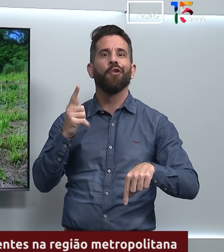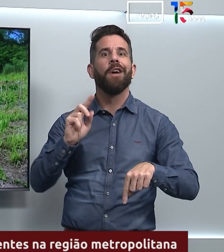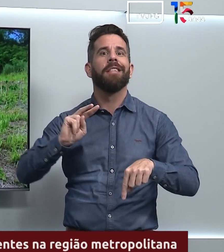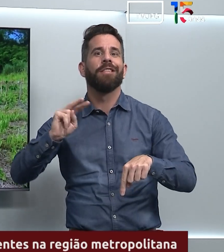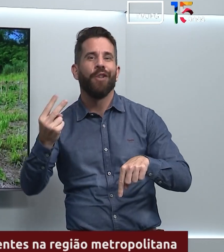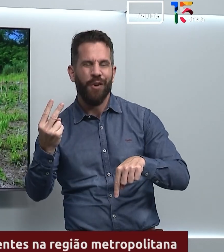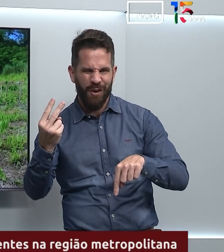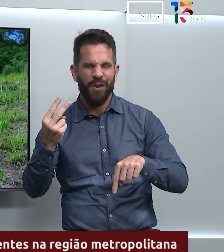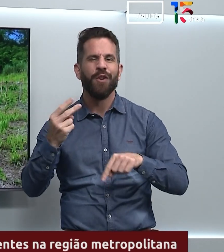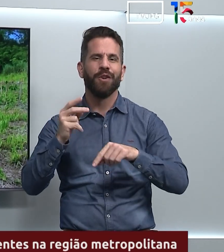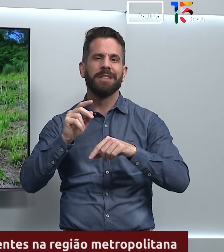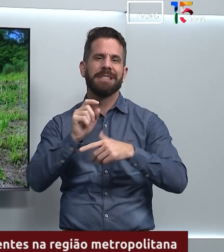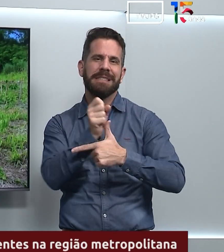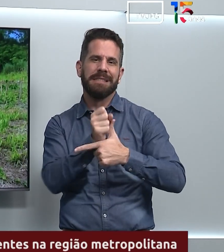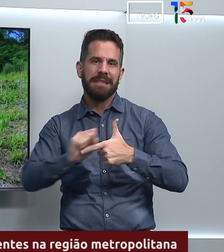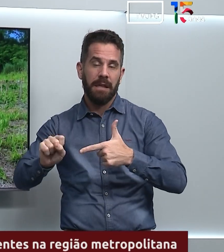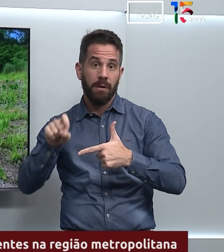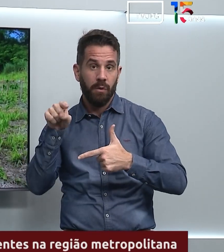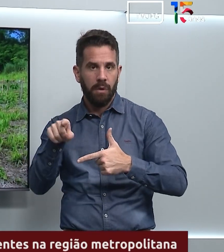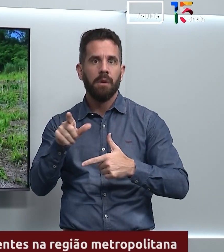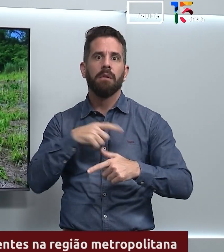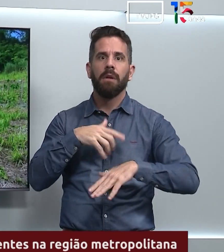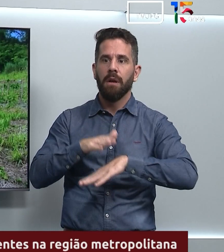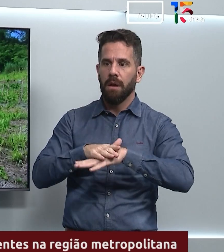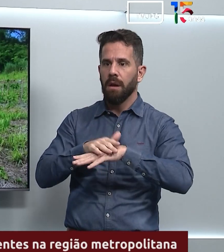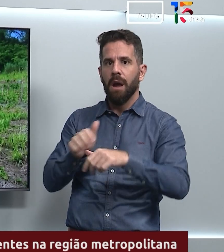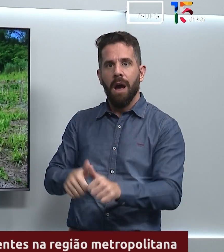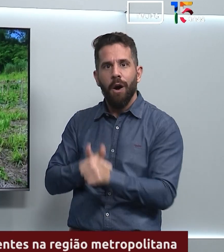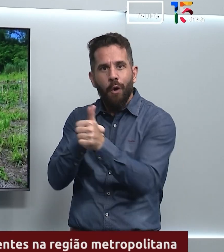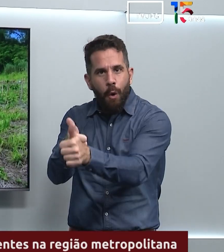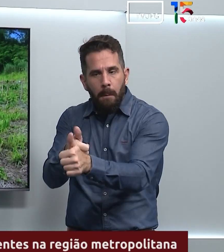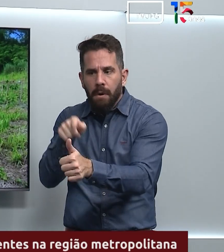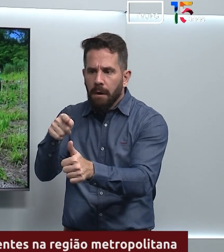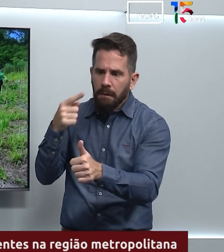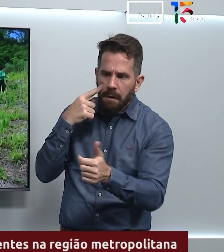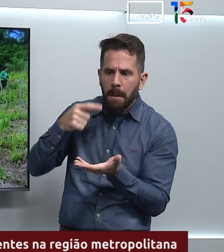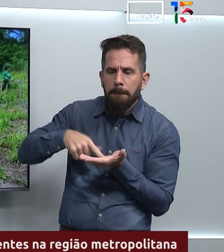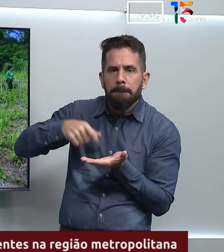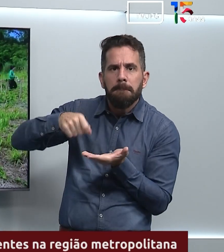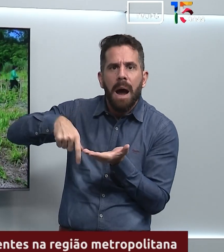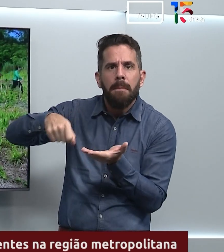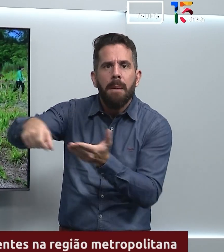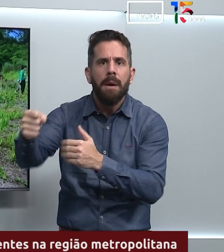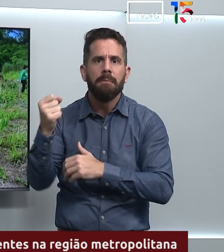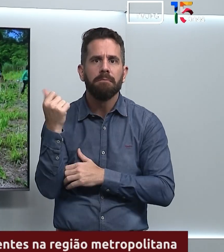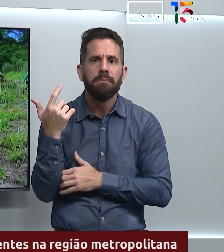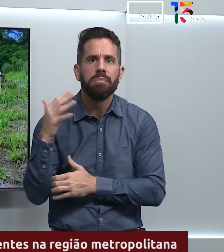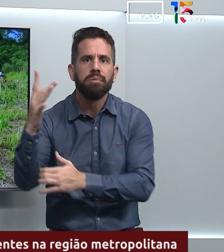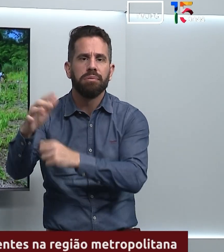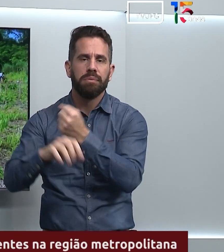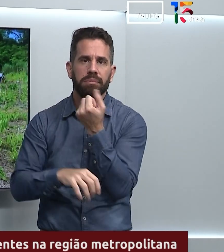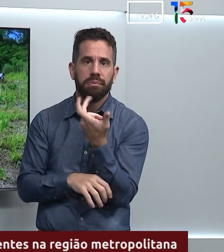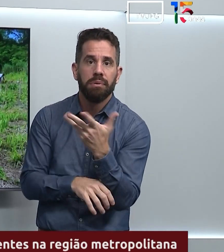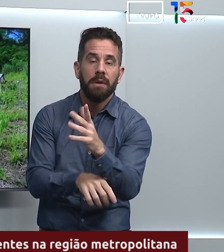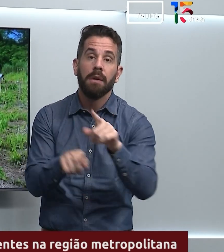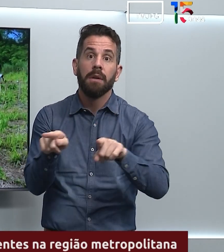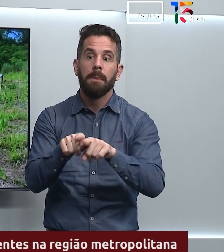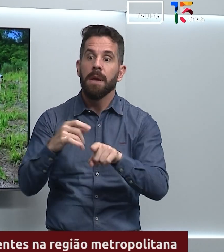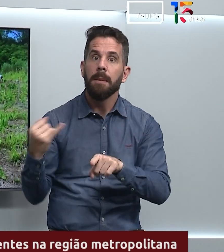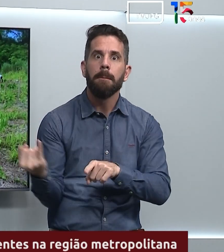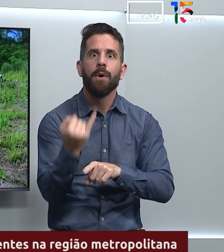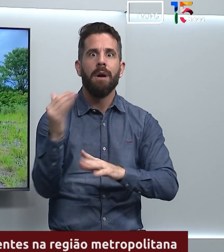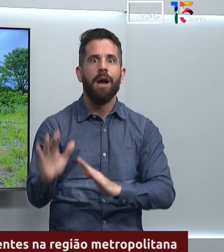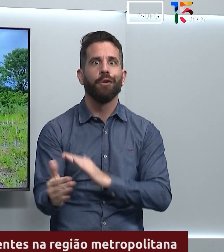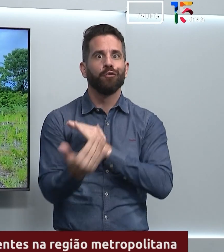capital goiana, acompanhando o trabalho dos plantadores de água e a sua respectiva importância para o ciclo da água aqui no nosso